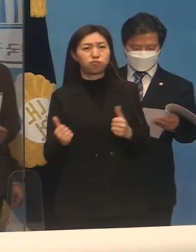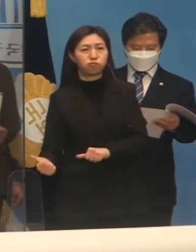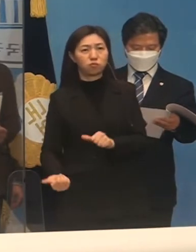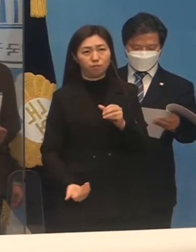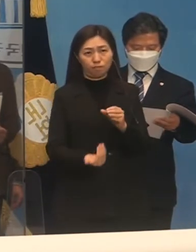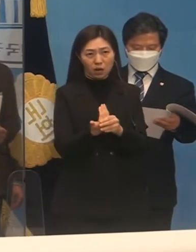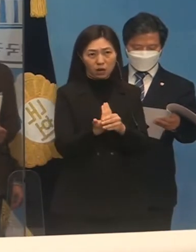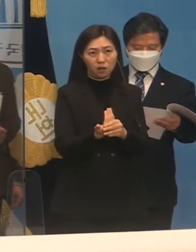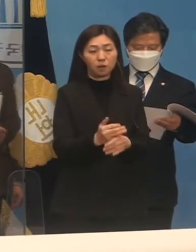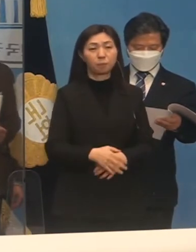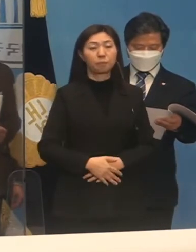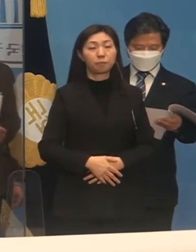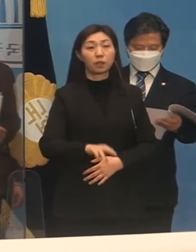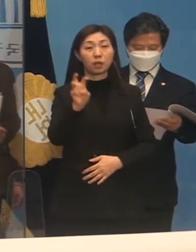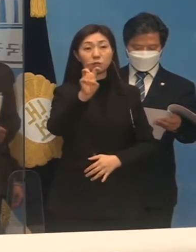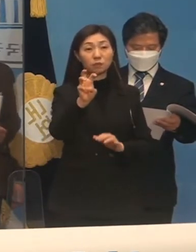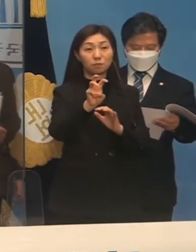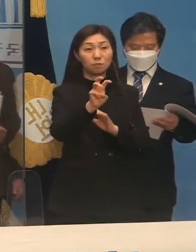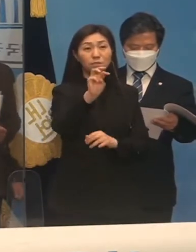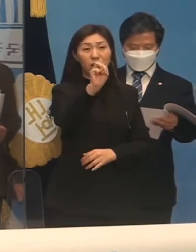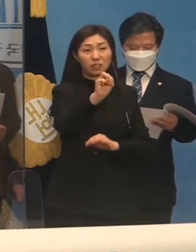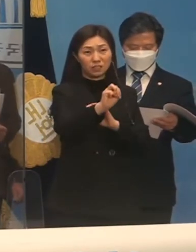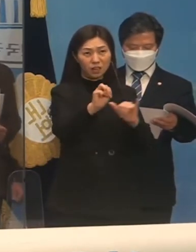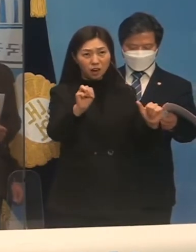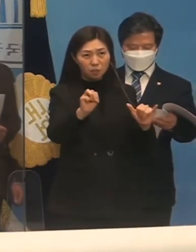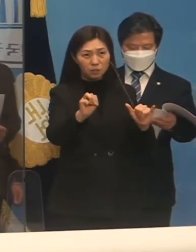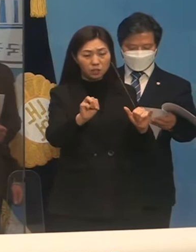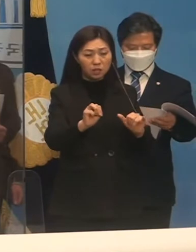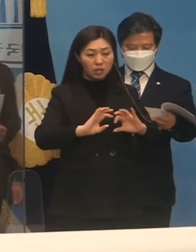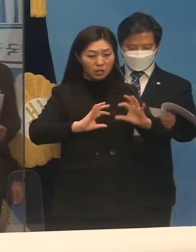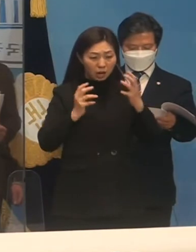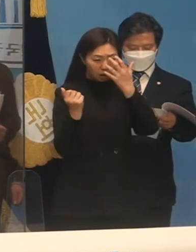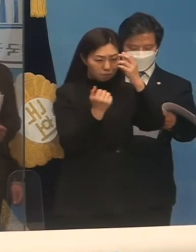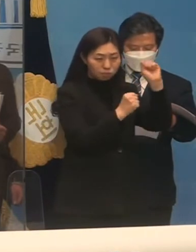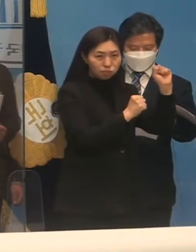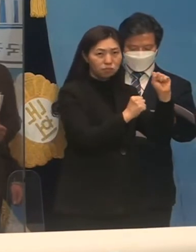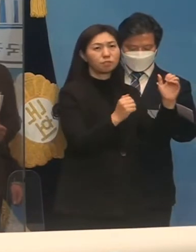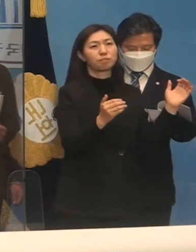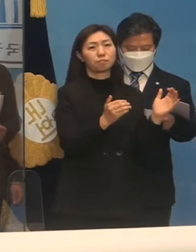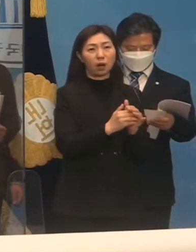넘는 사람들을 난민으로 내몰았고 마을을 약탈했습니다.